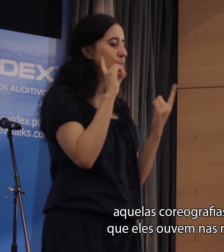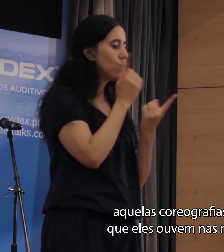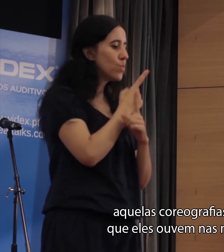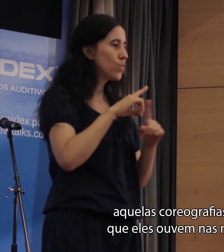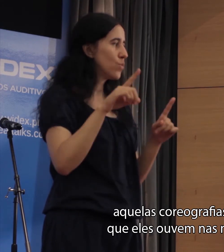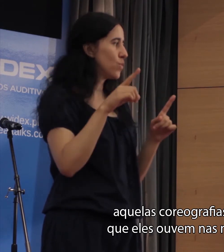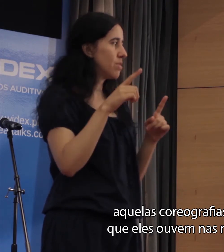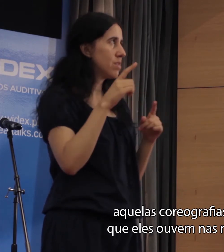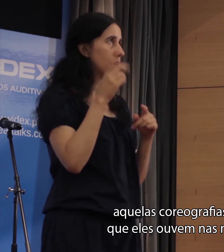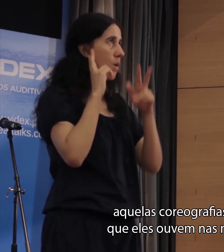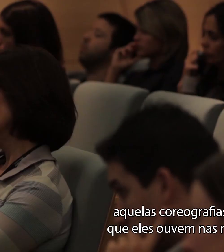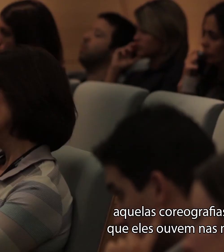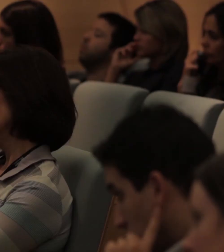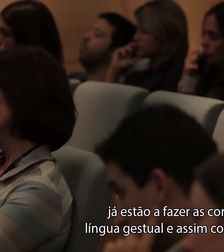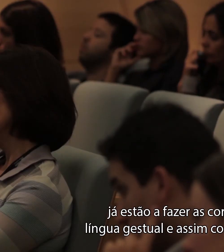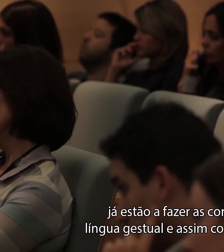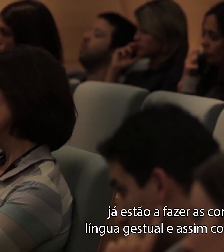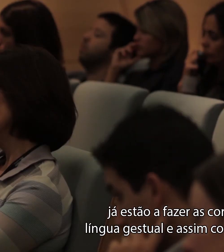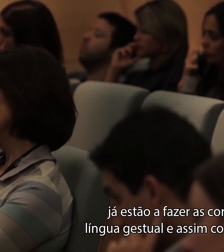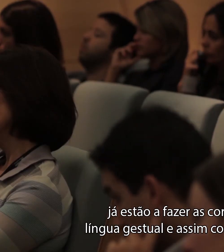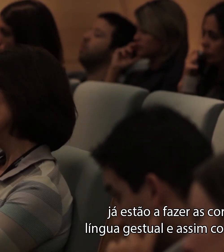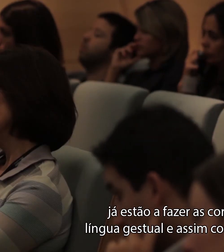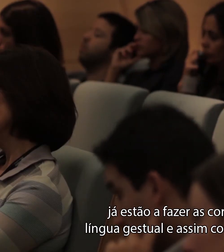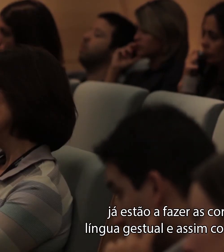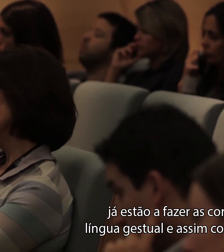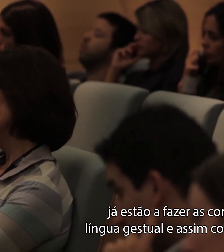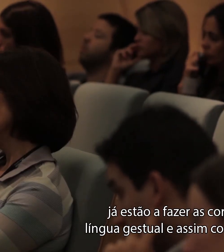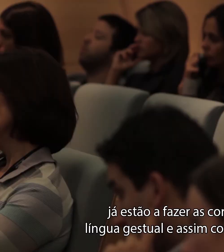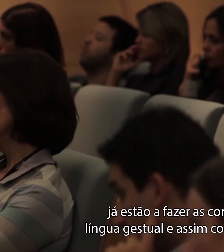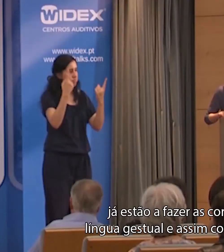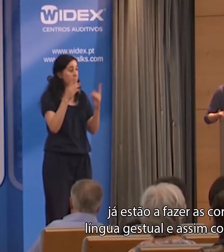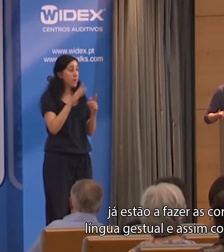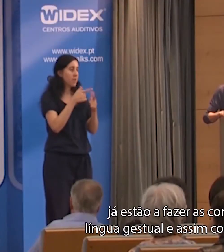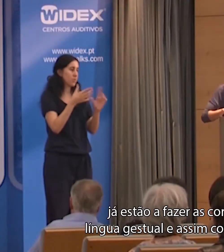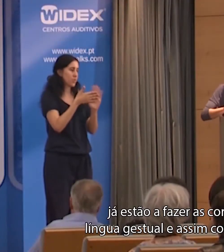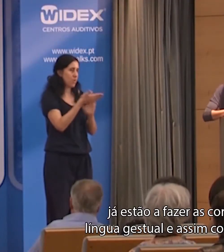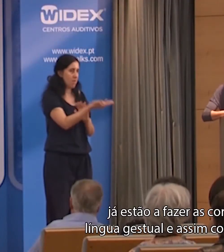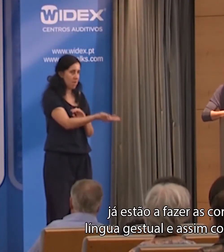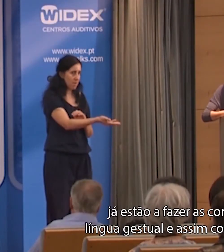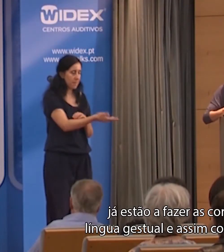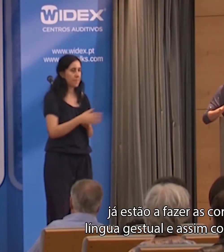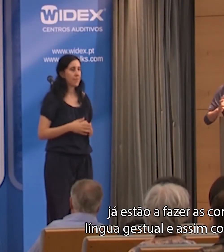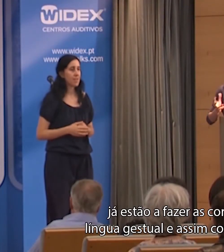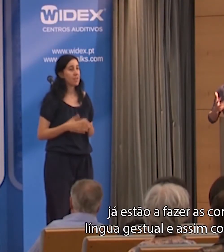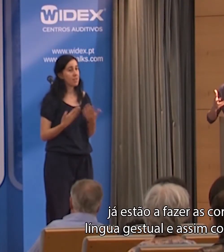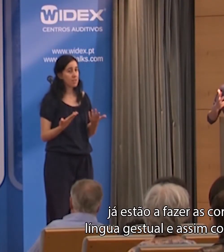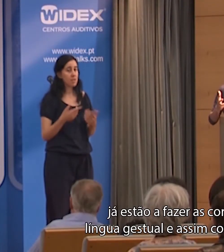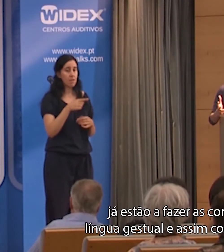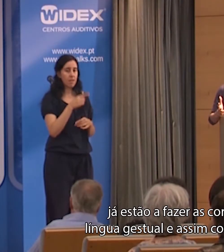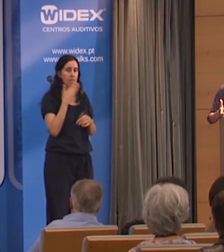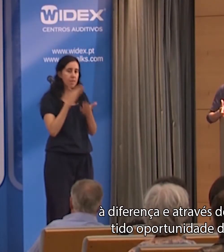músicas, que eles ouvem nas músicas e se calhar já estão a fazer as coreografias, mas em língua gestual. E assim